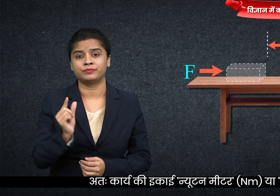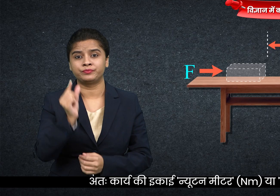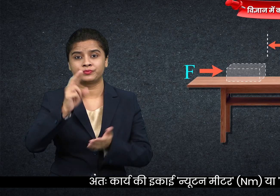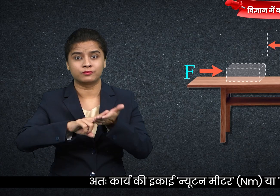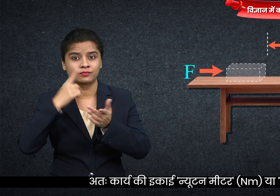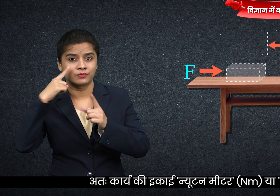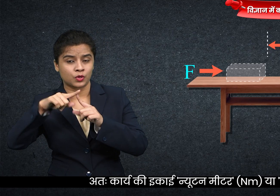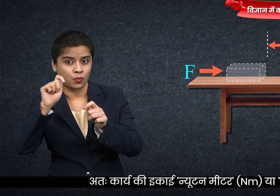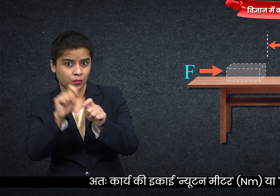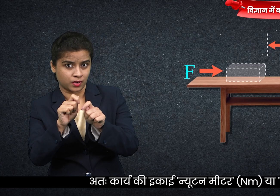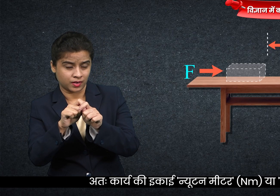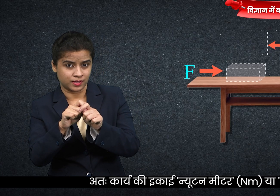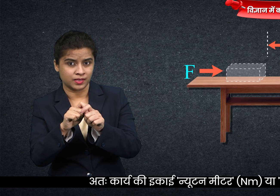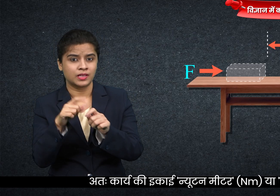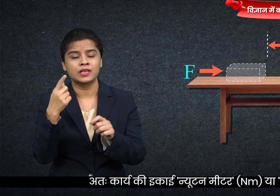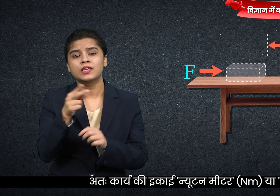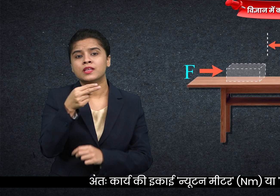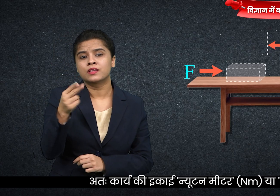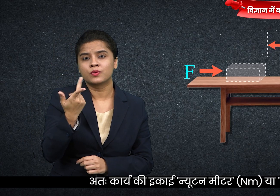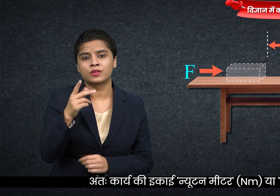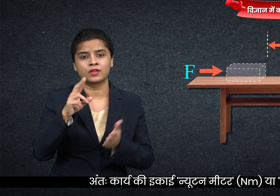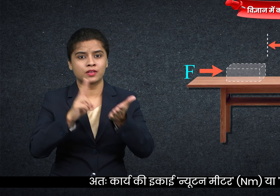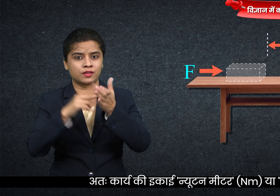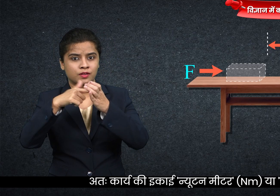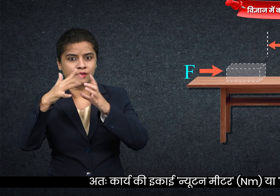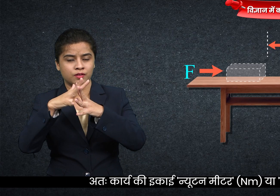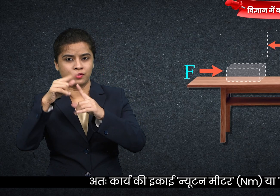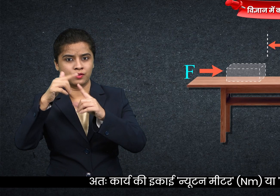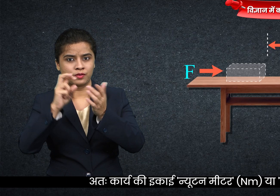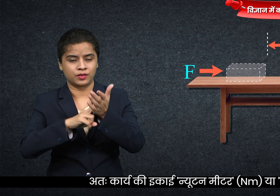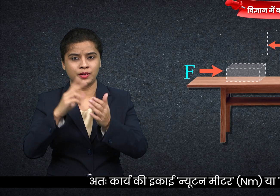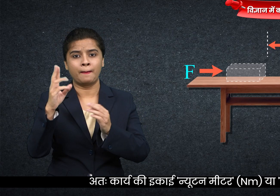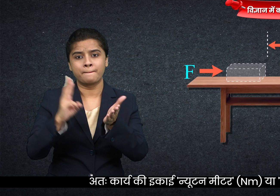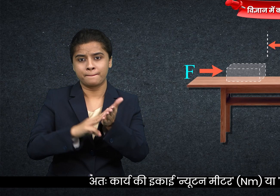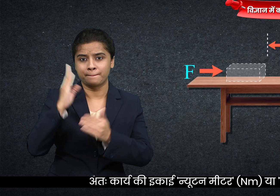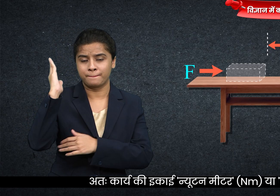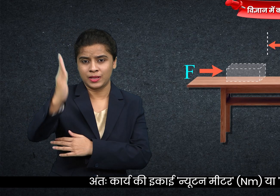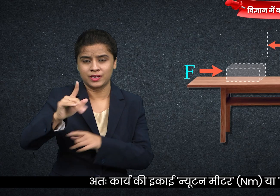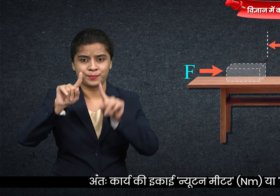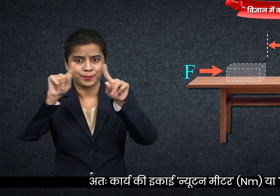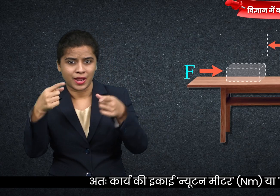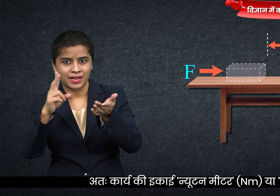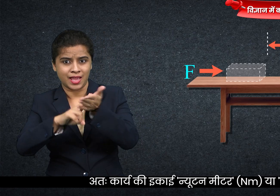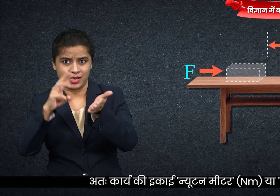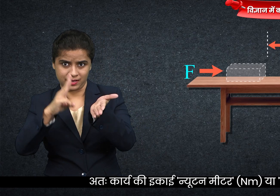अतः कार्य की इकाई न्यूटन मीटर Nm या जूल J है।